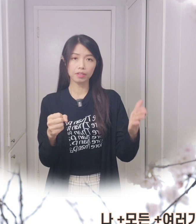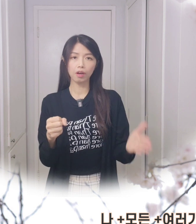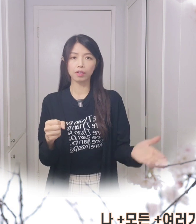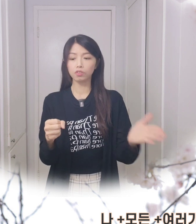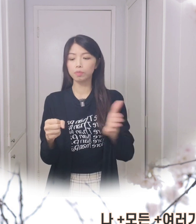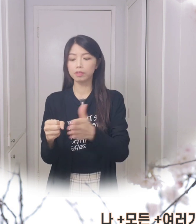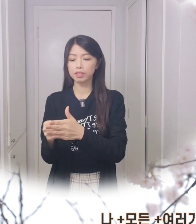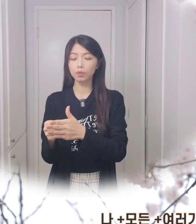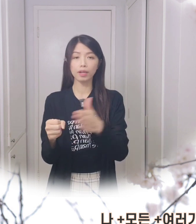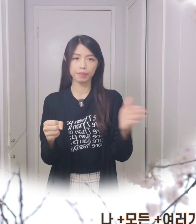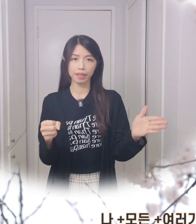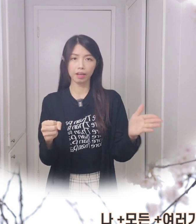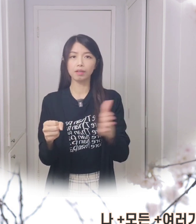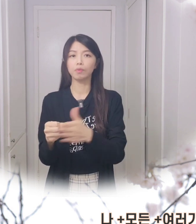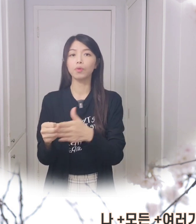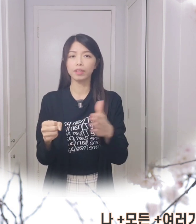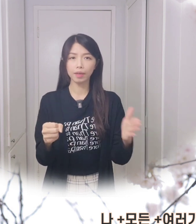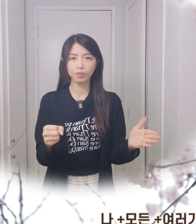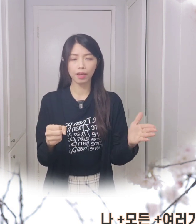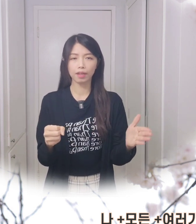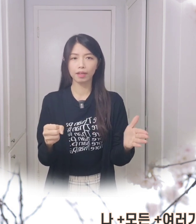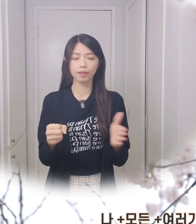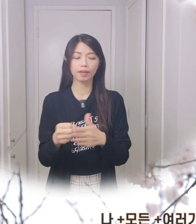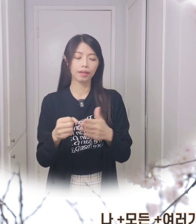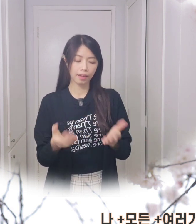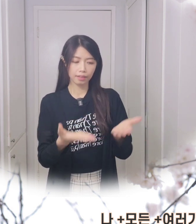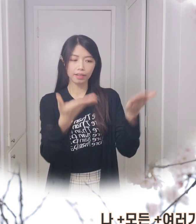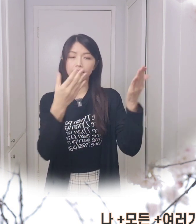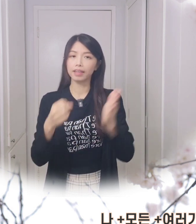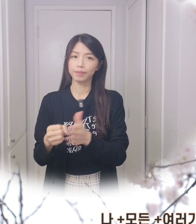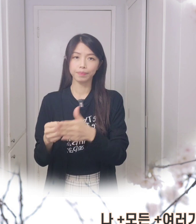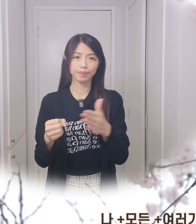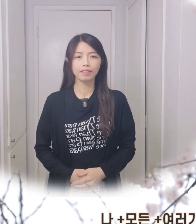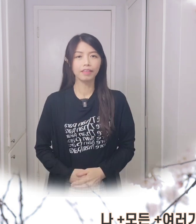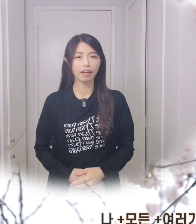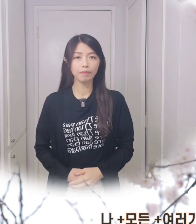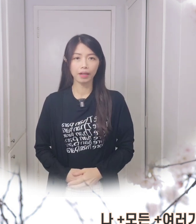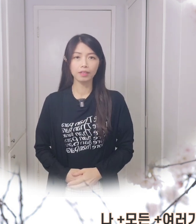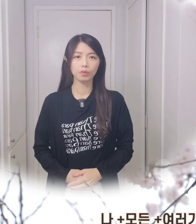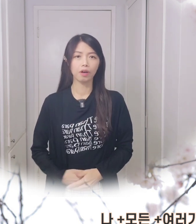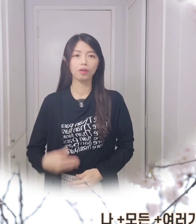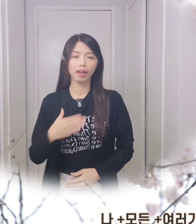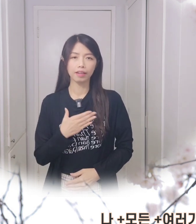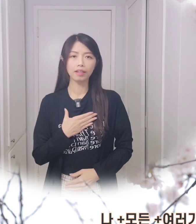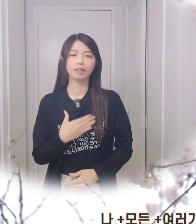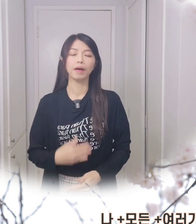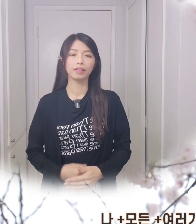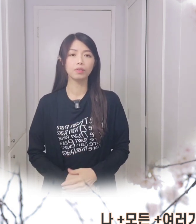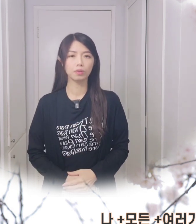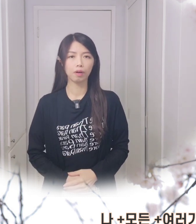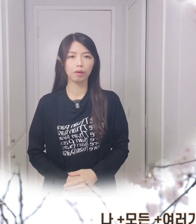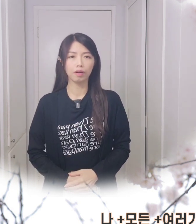손은 피셔서 이 주먹을 치고 가시면 돼요. 뭐뭐이기 때문에 들이니 나를 받으소서 나를